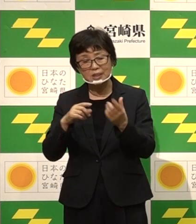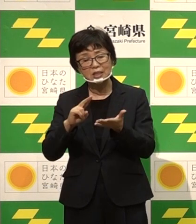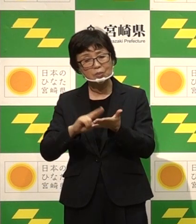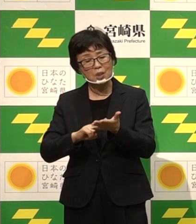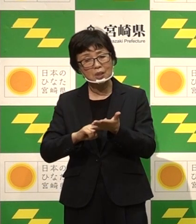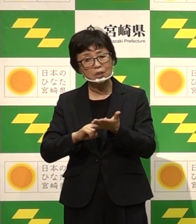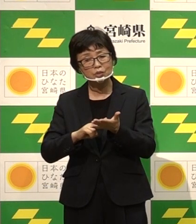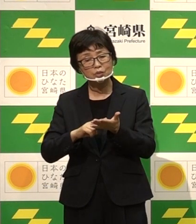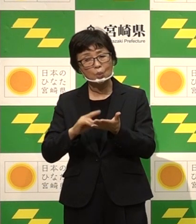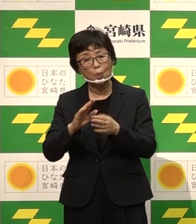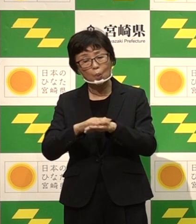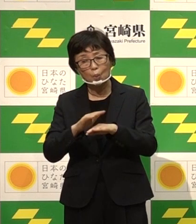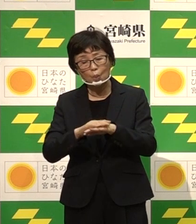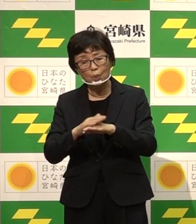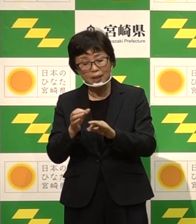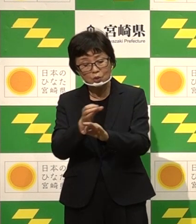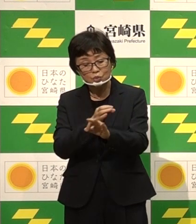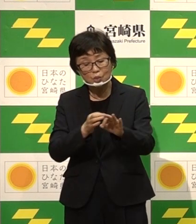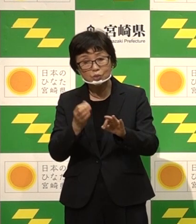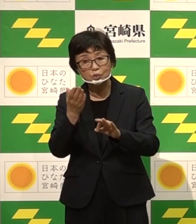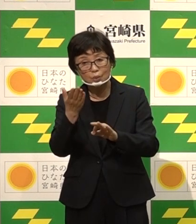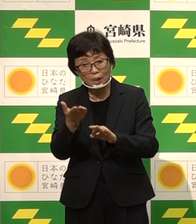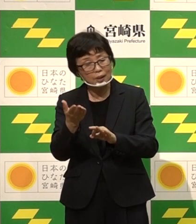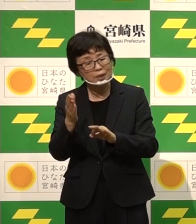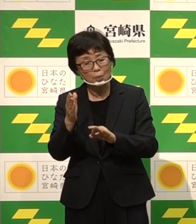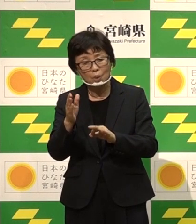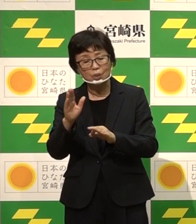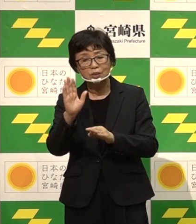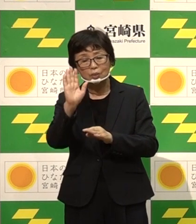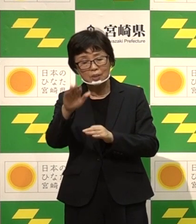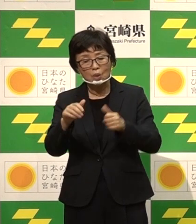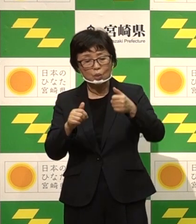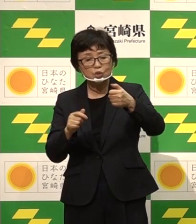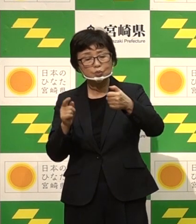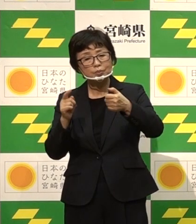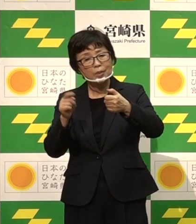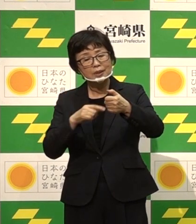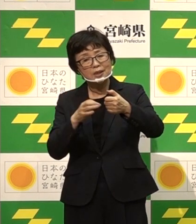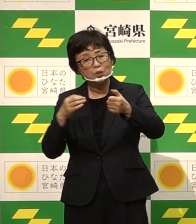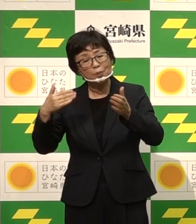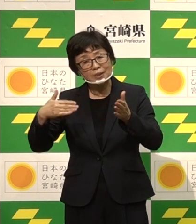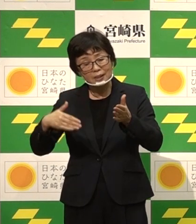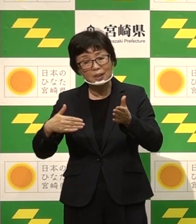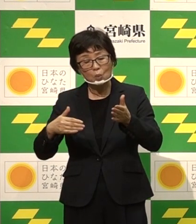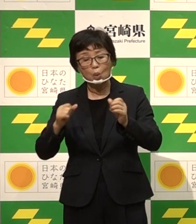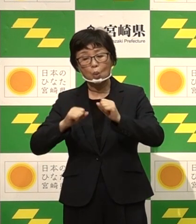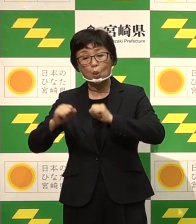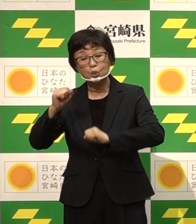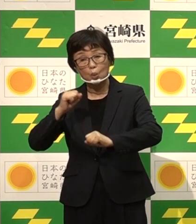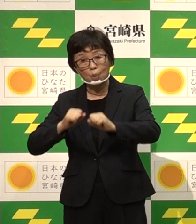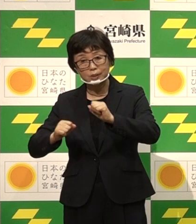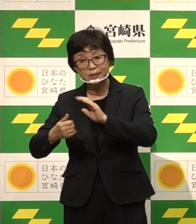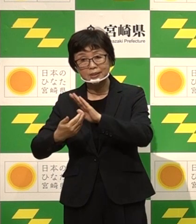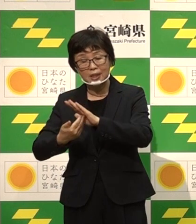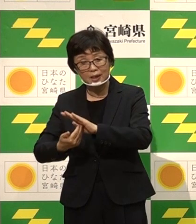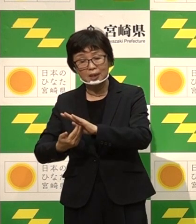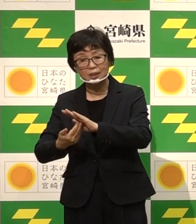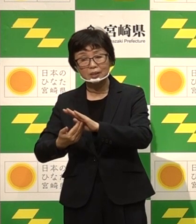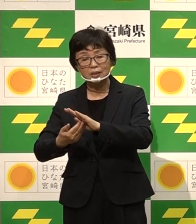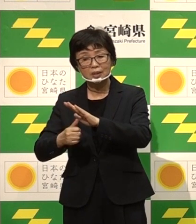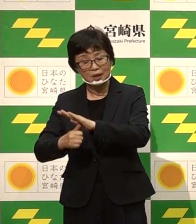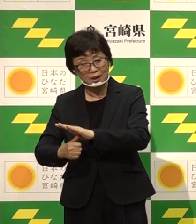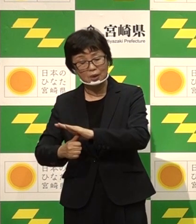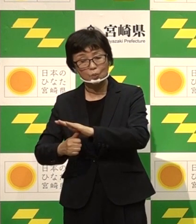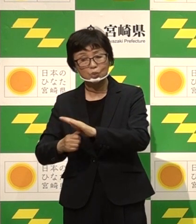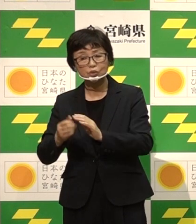通りで運用されるのか、それとも状況を見ながら場合によってはその50に達していなくても、ちょっとその行動制限というところにその舵を振っていくことも